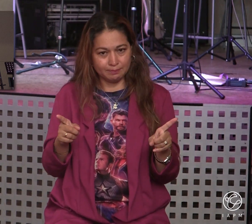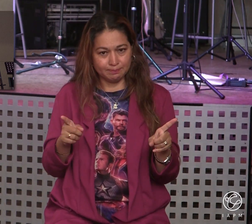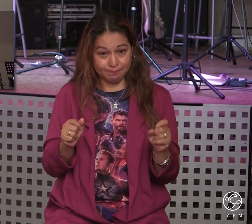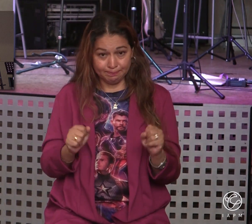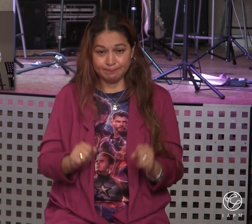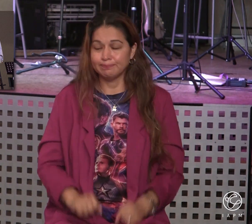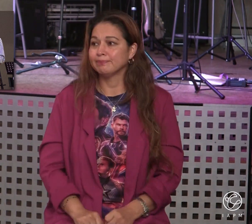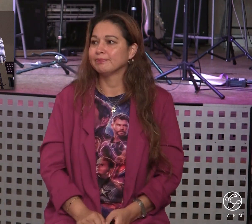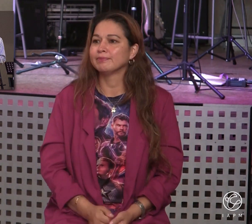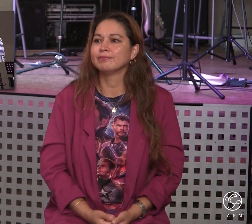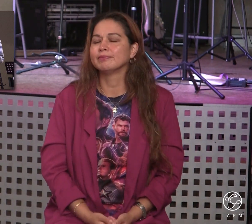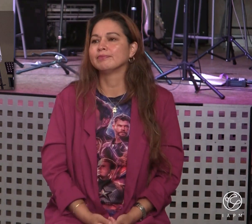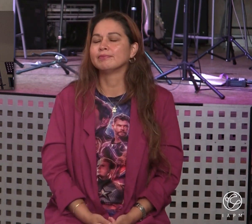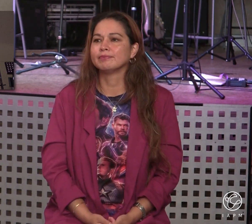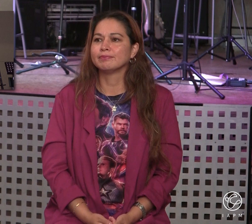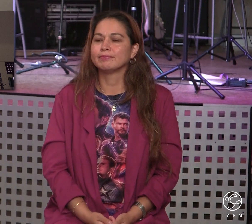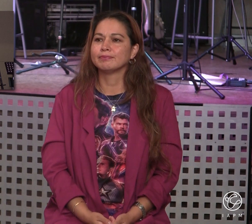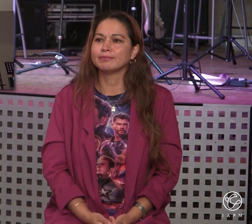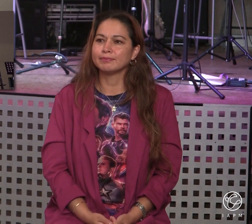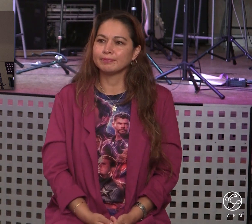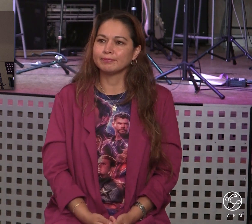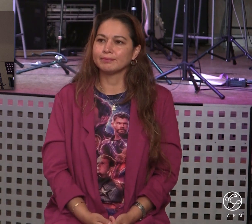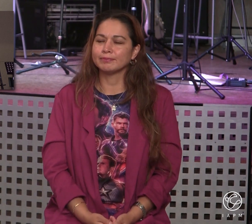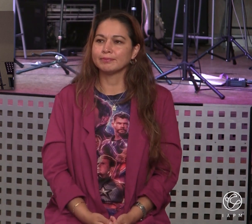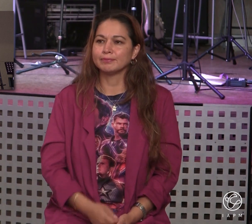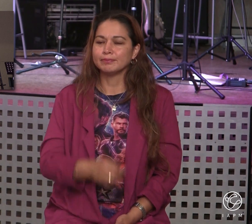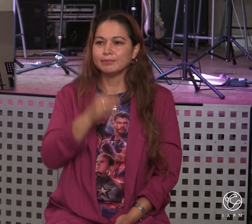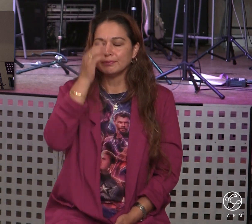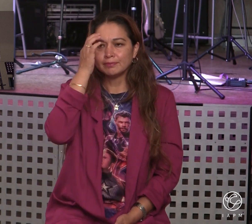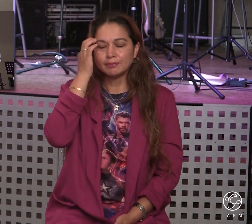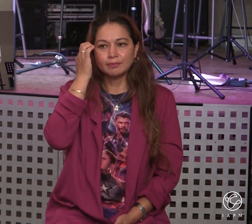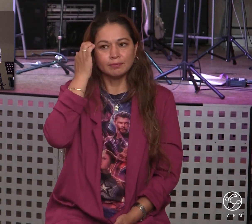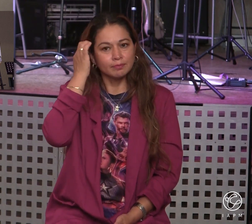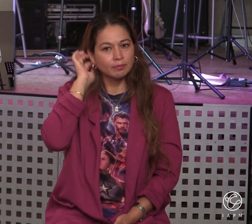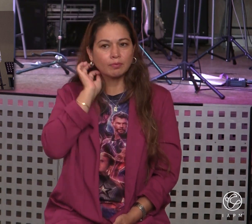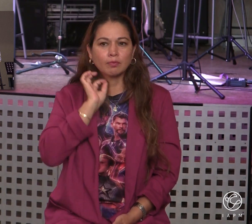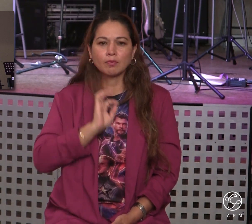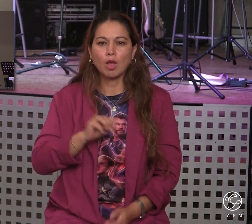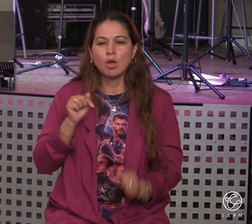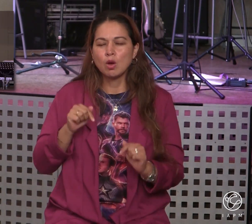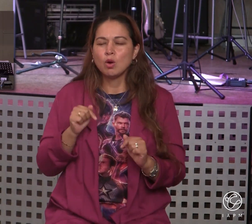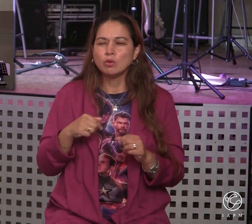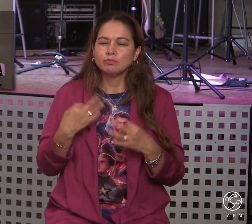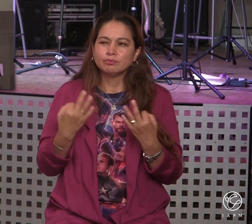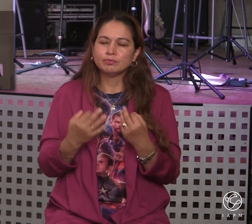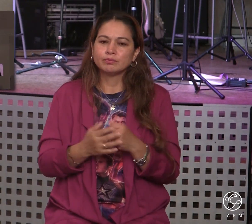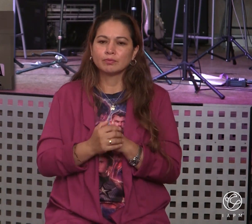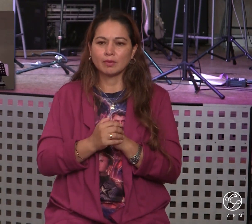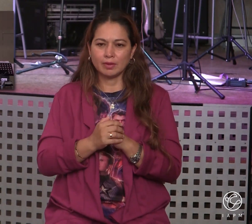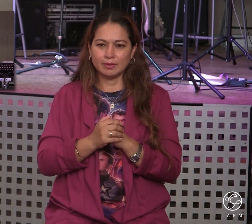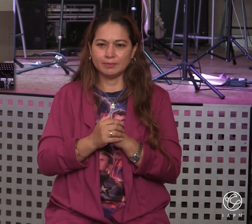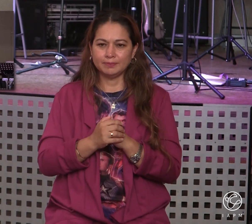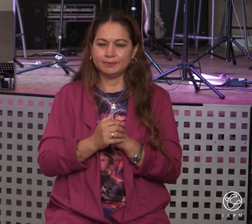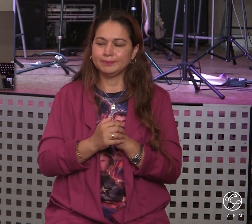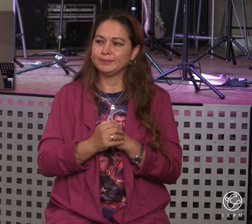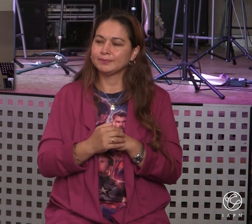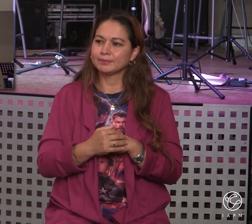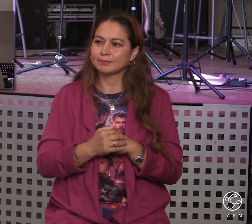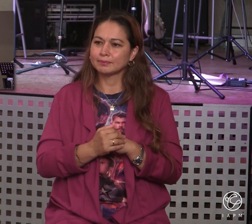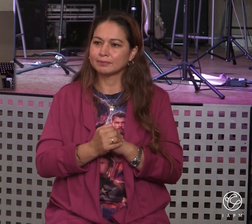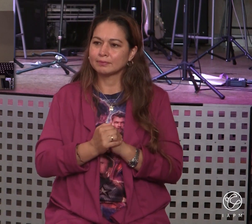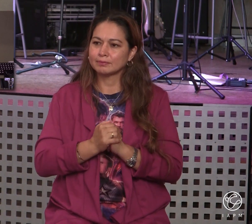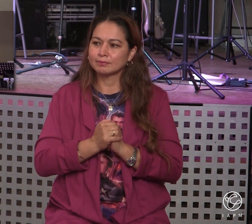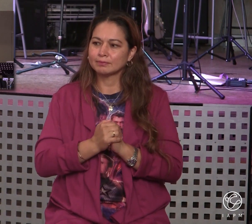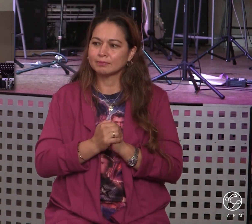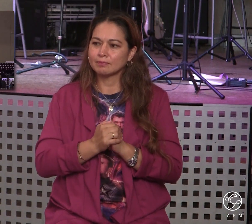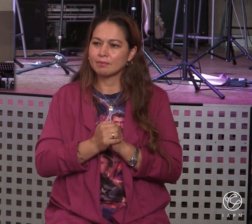¿cómo lo diría? Vamos a conseguir poder ir más allá de lo que realmente